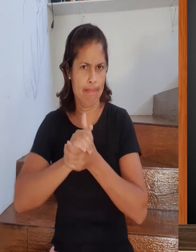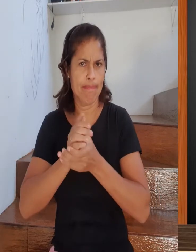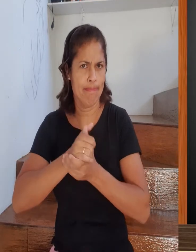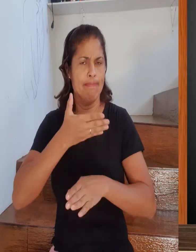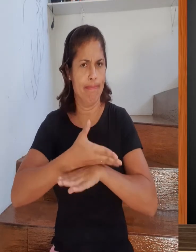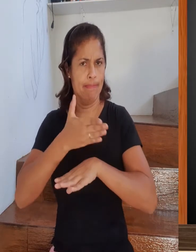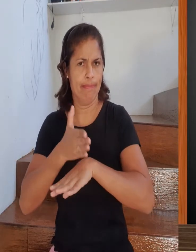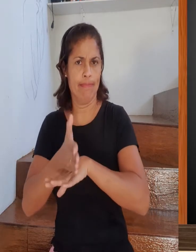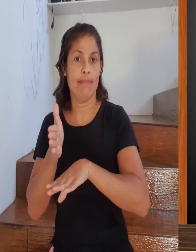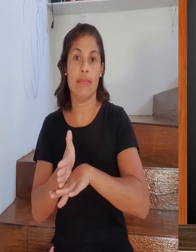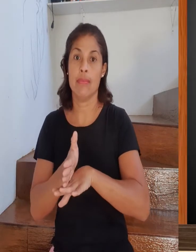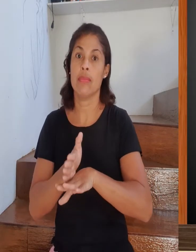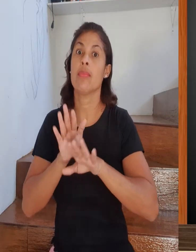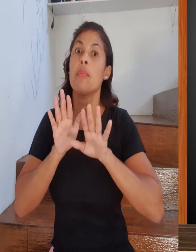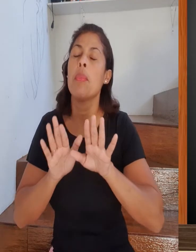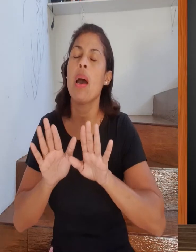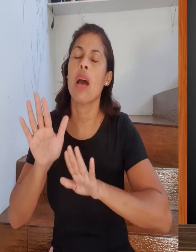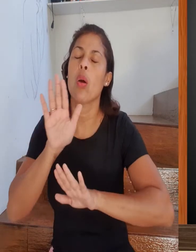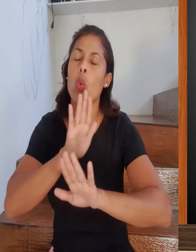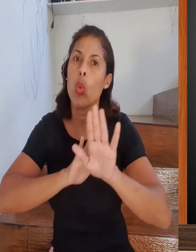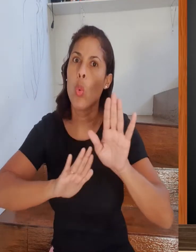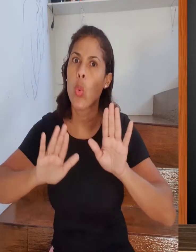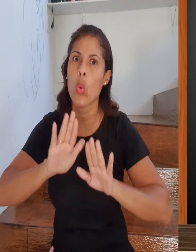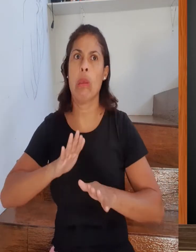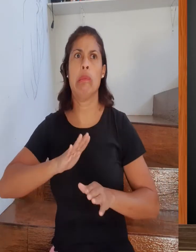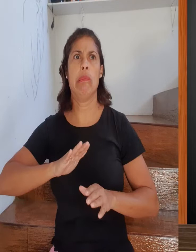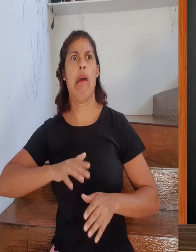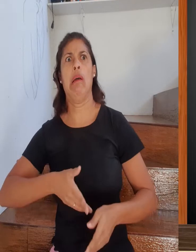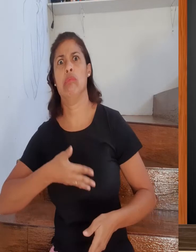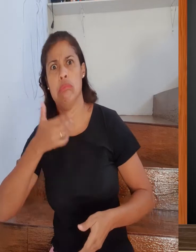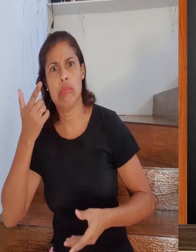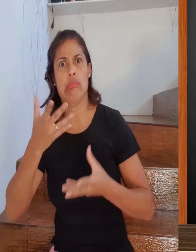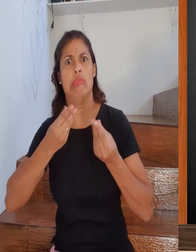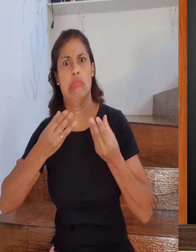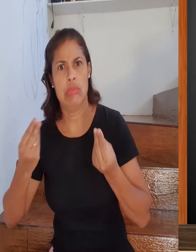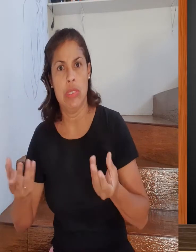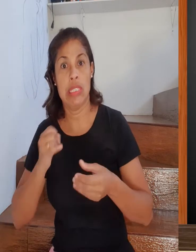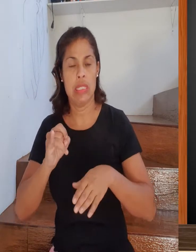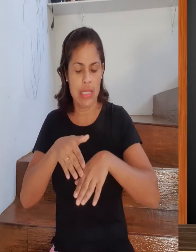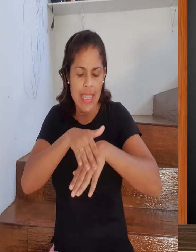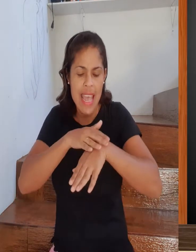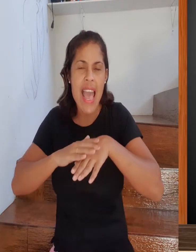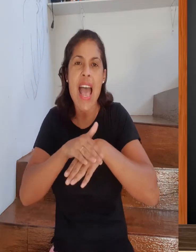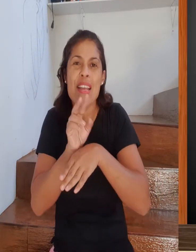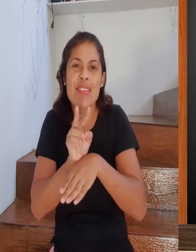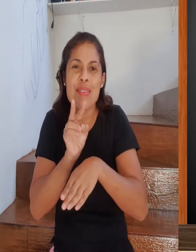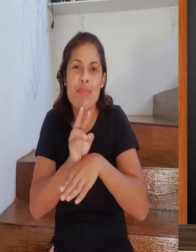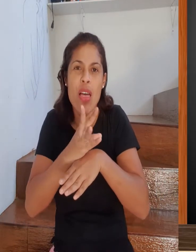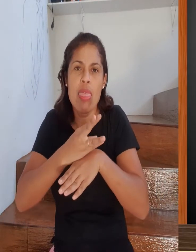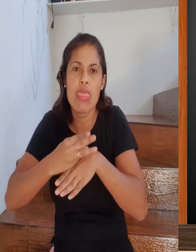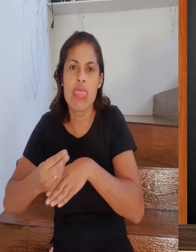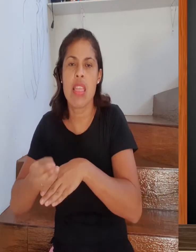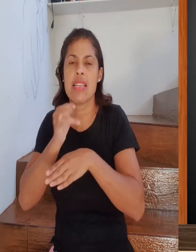mãos sempre limpas, cuidado com o exagero. Se você retirar o tecido protetor